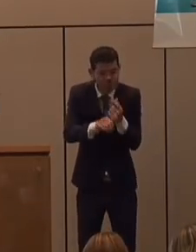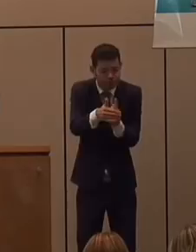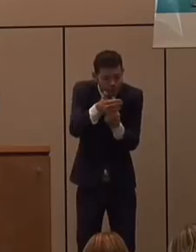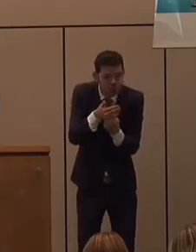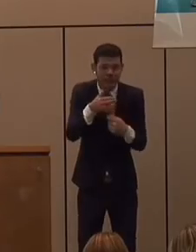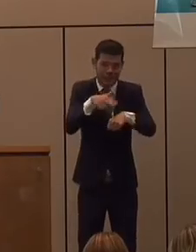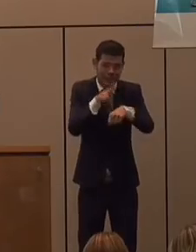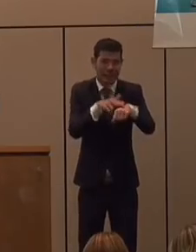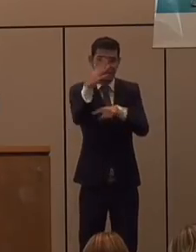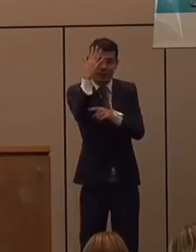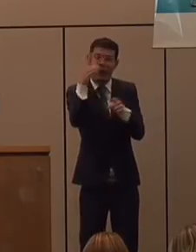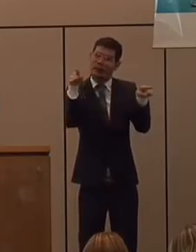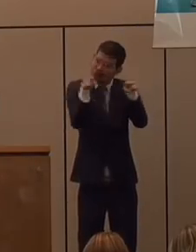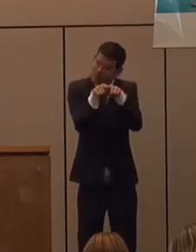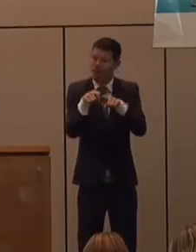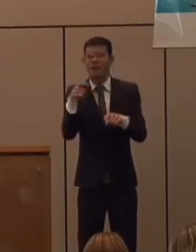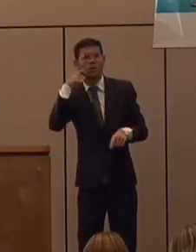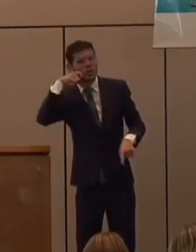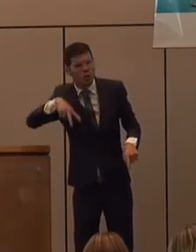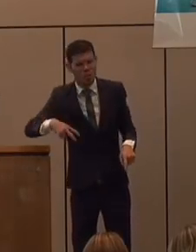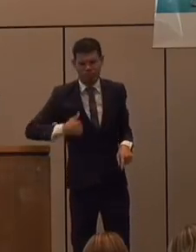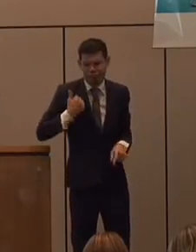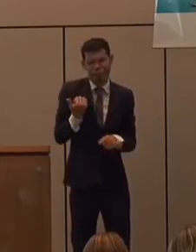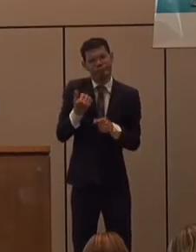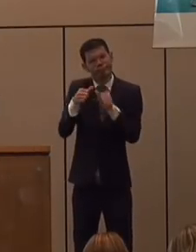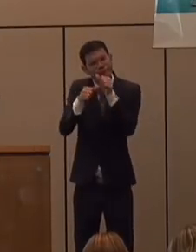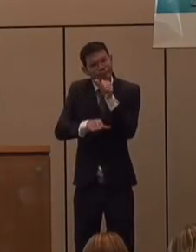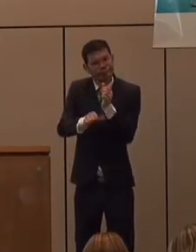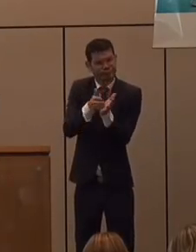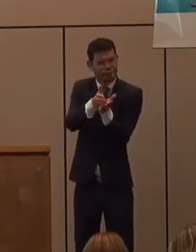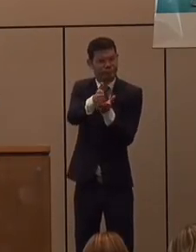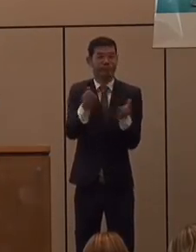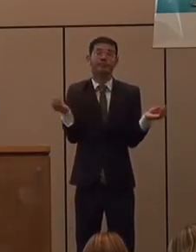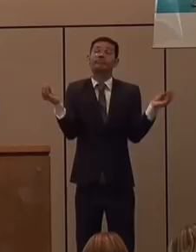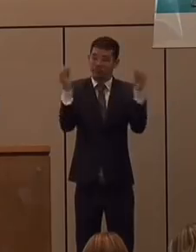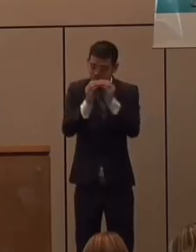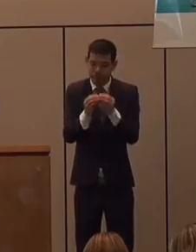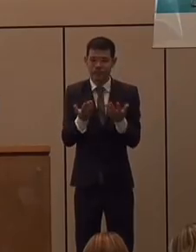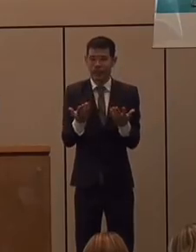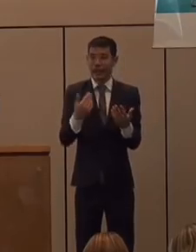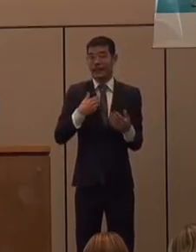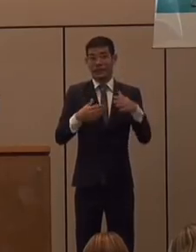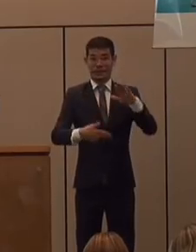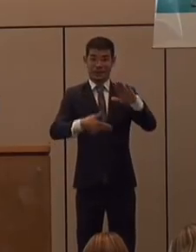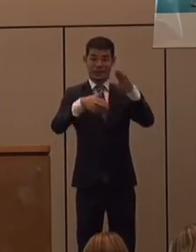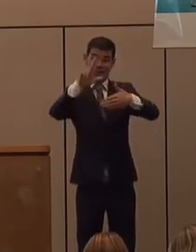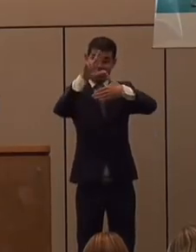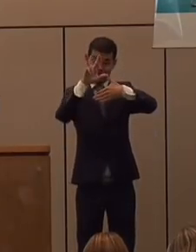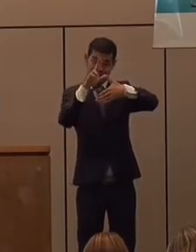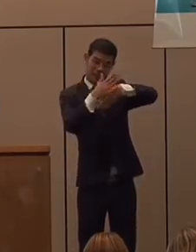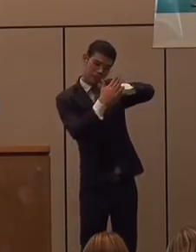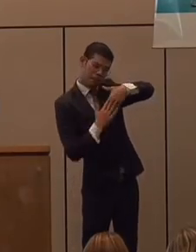aprovechamiento para el ser humano para su sostenibilidad adicionalmente somos pioneros en américa latina' en